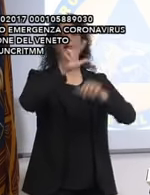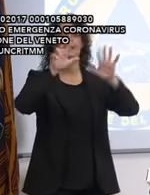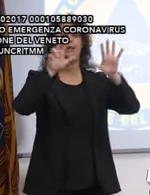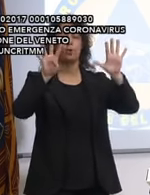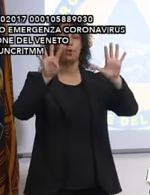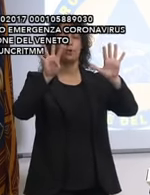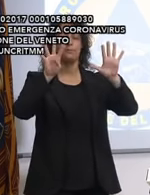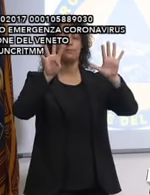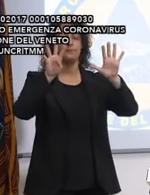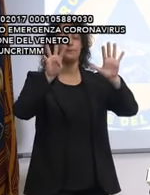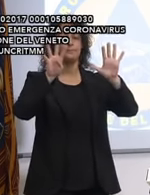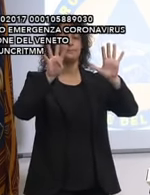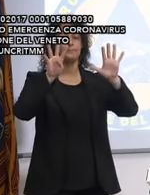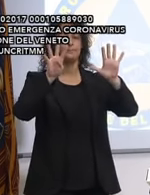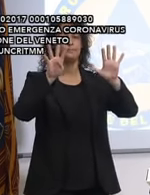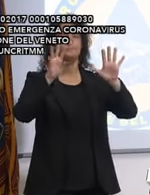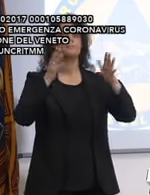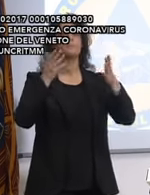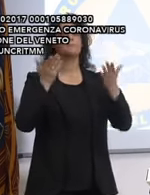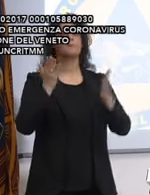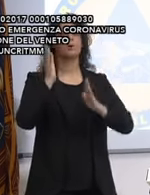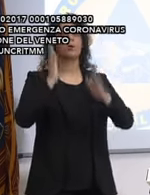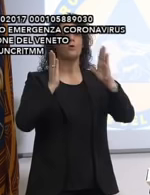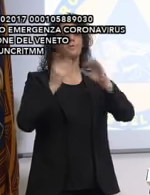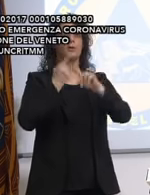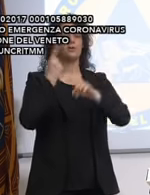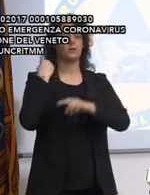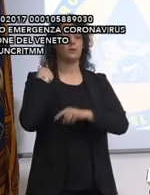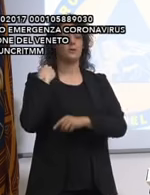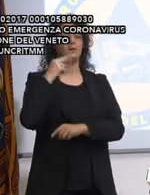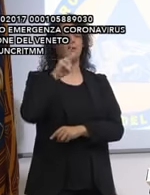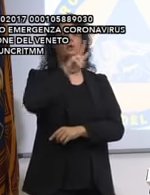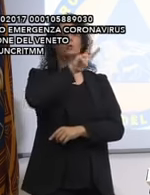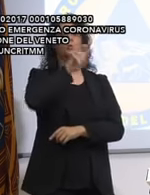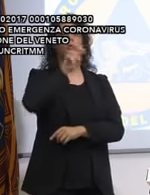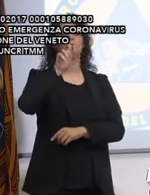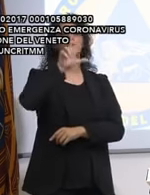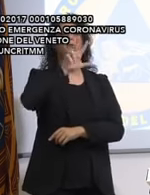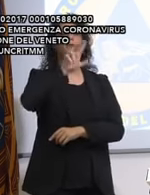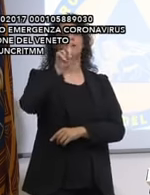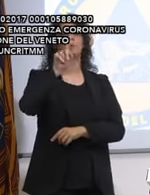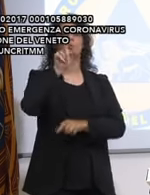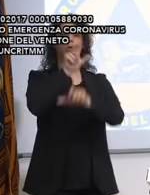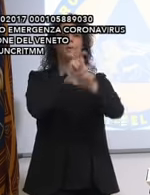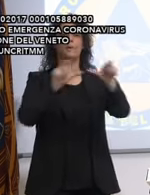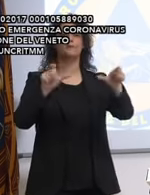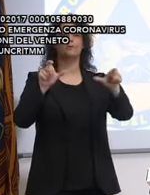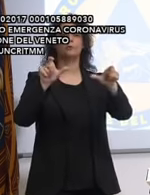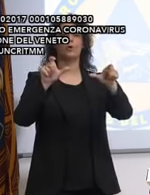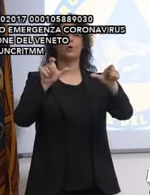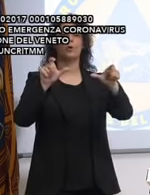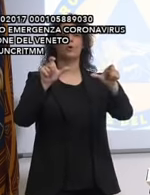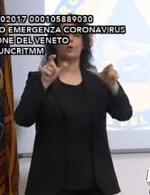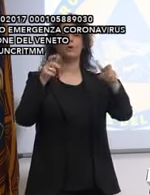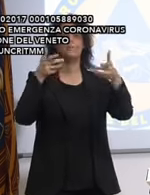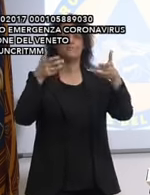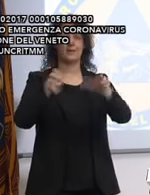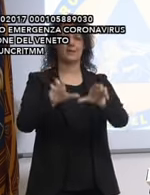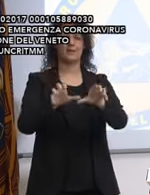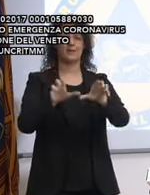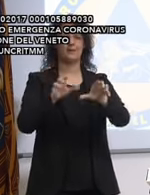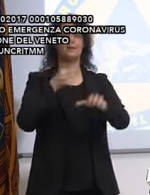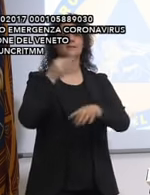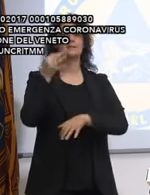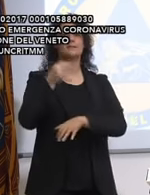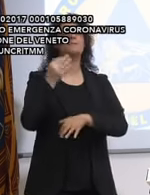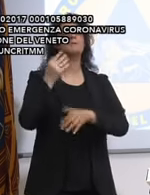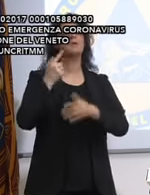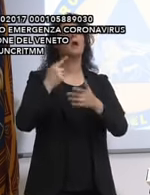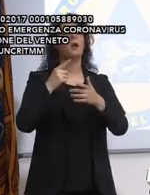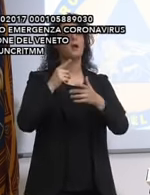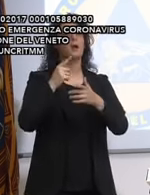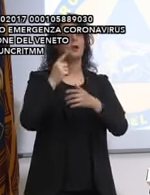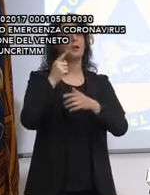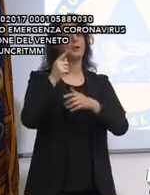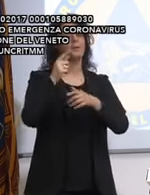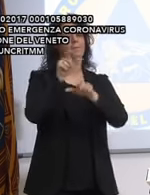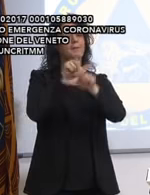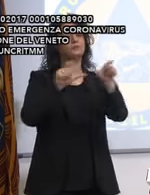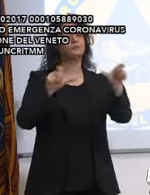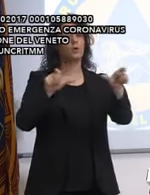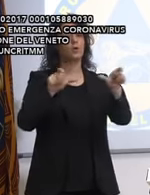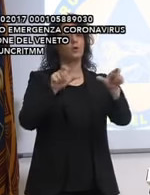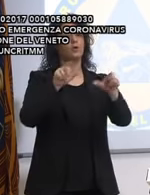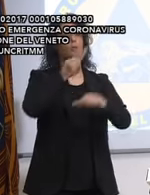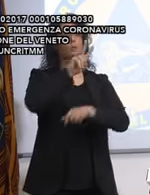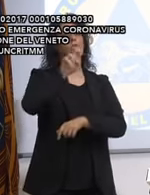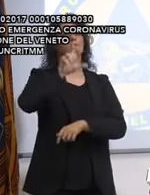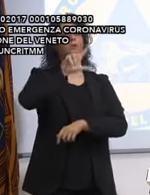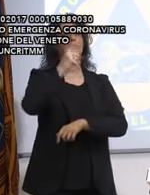3.639. E sono 231 in meno rispetto a ieri, se ne escono ancora altre 230 persone di isolamento. Vedete, questo è